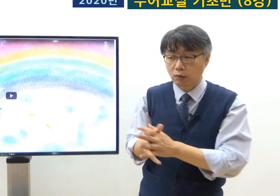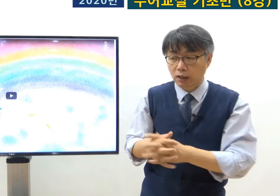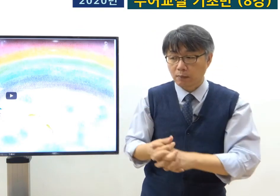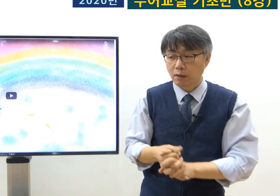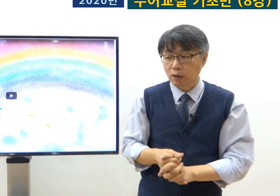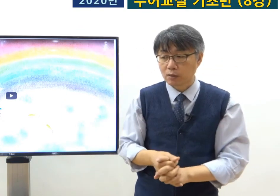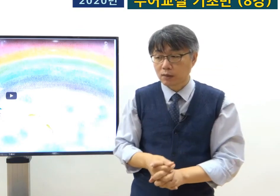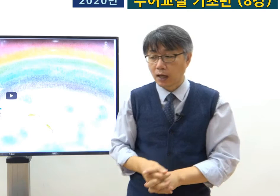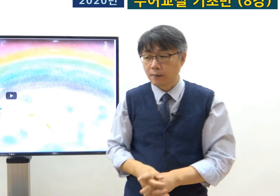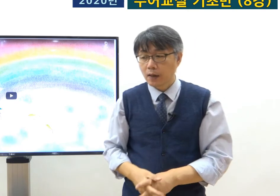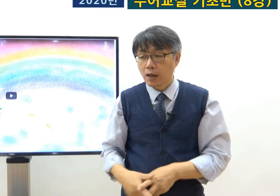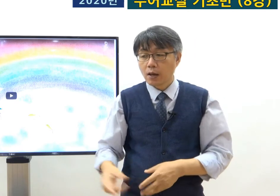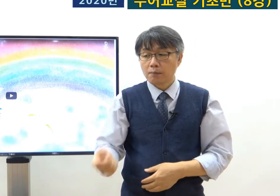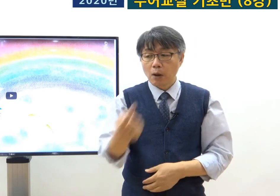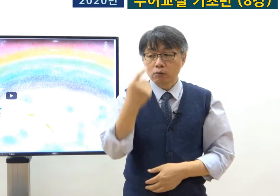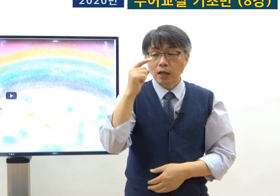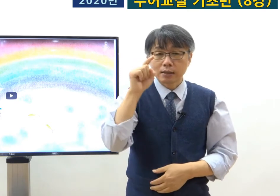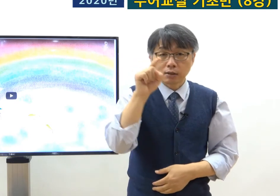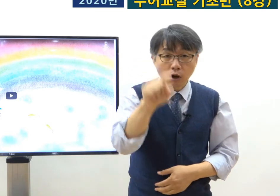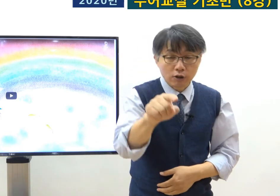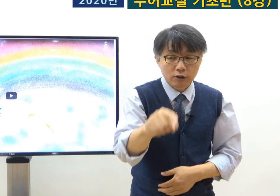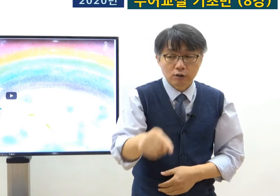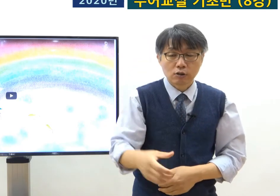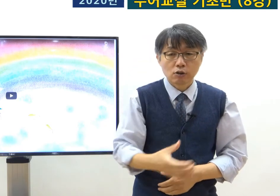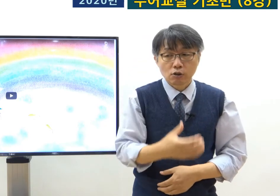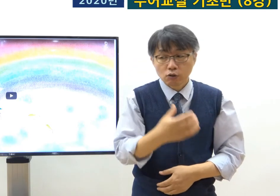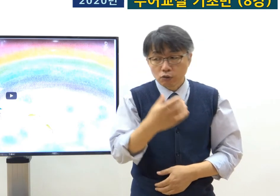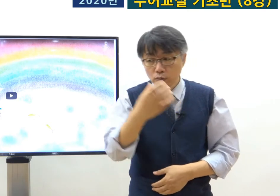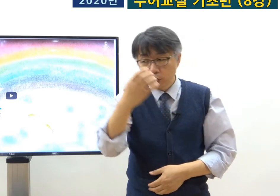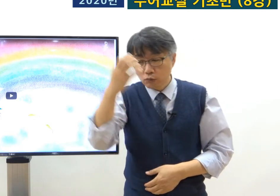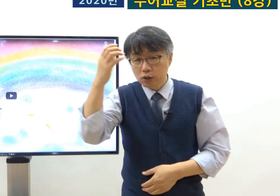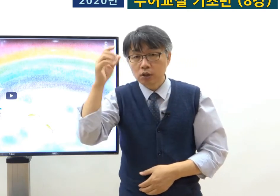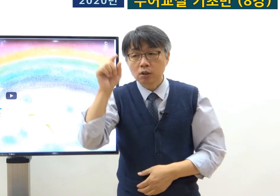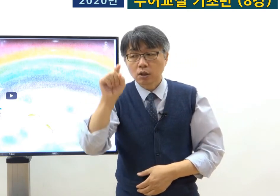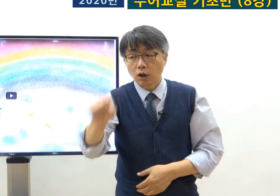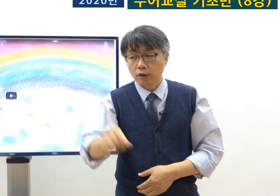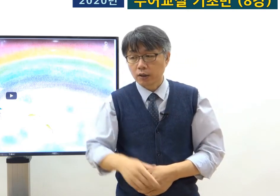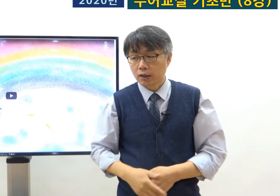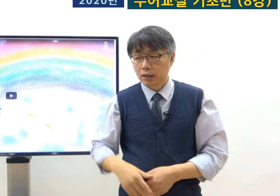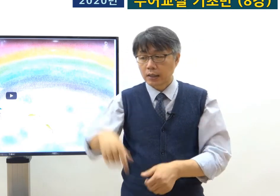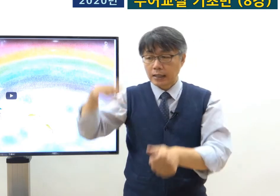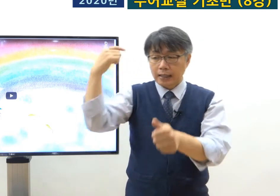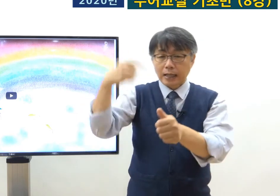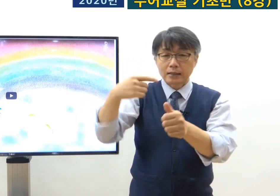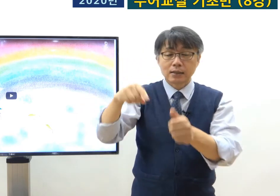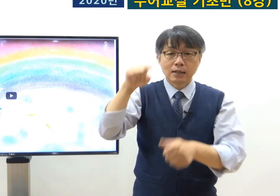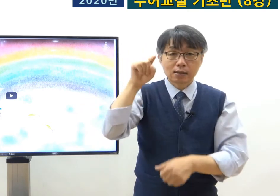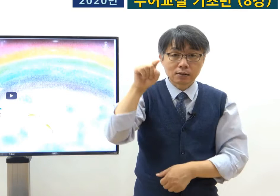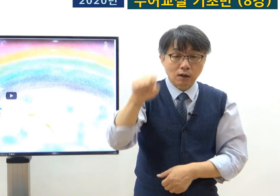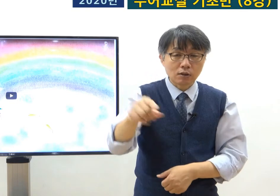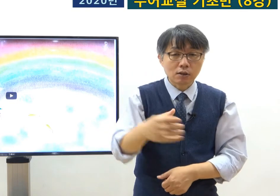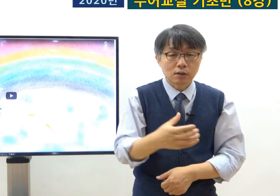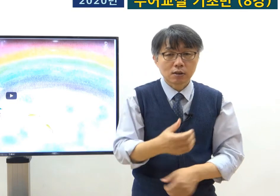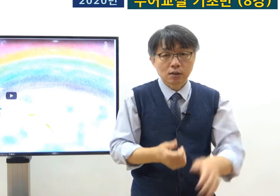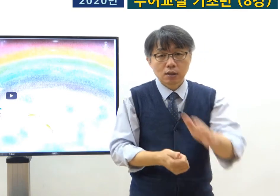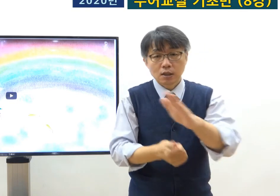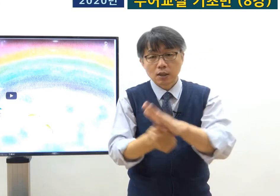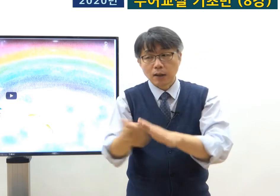한번 해보겠습니다. 배운다는 건 꿈을 꾸는 것, 가르친다는 건